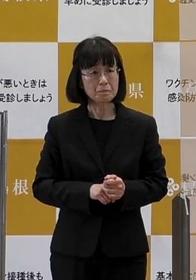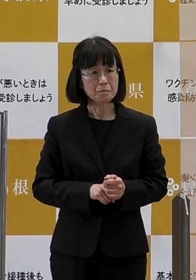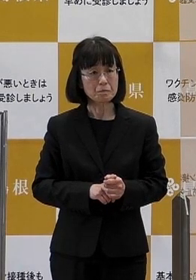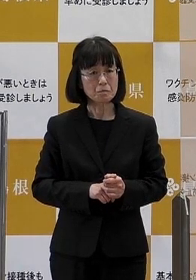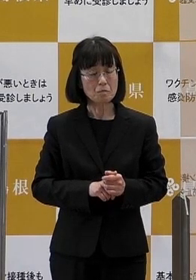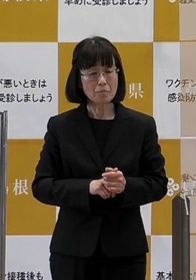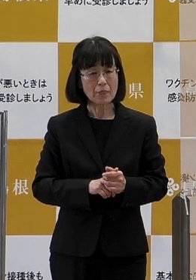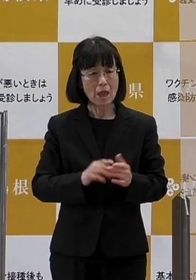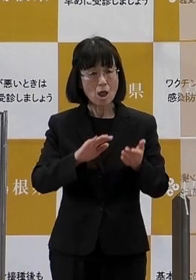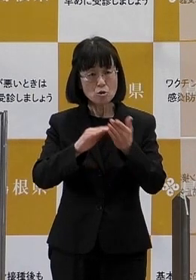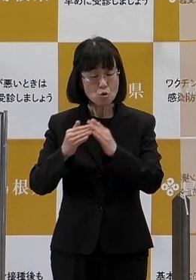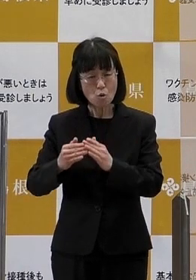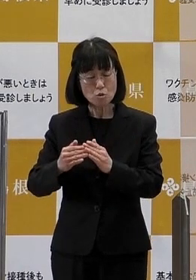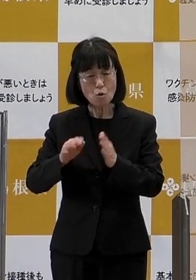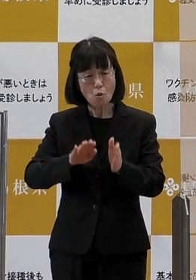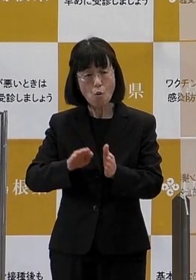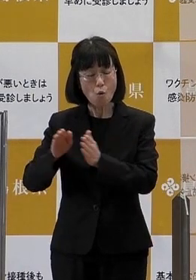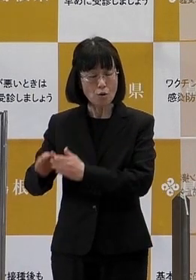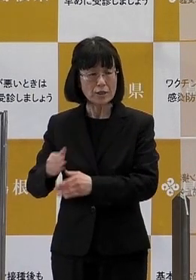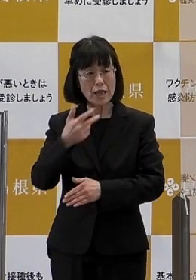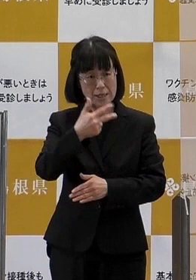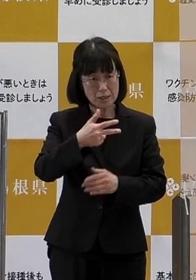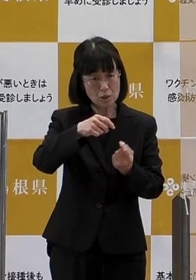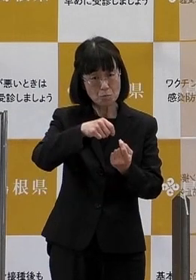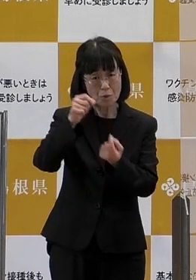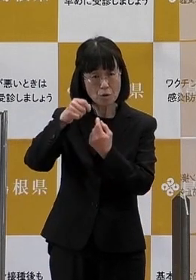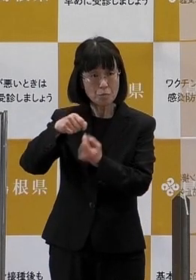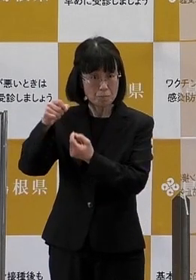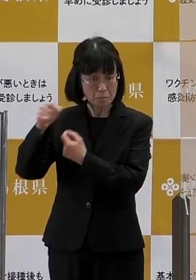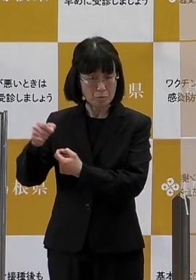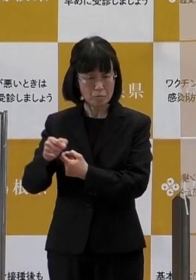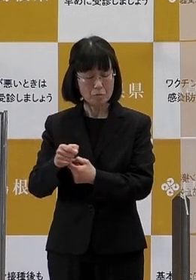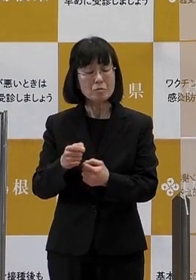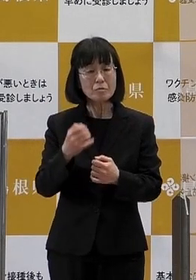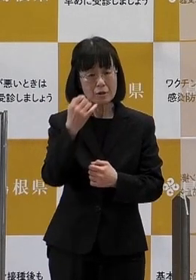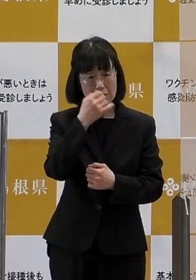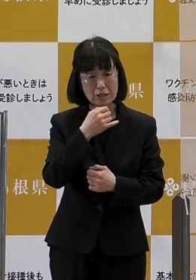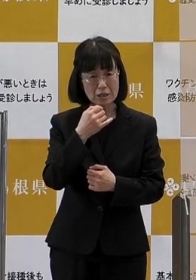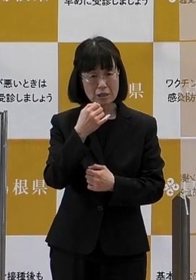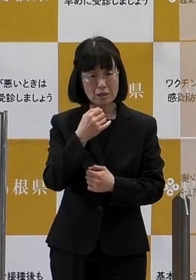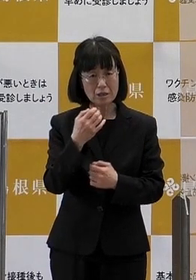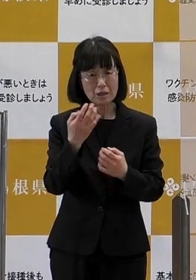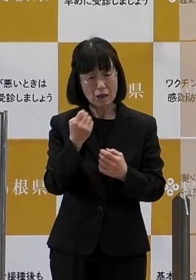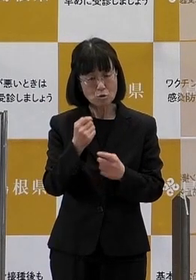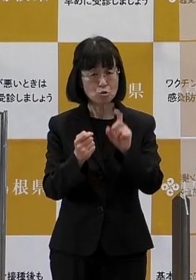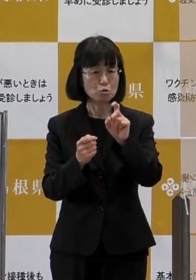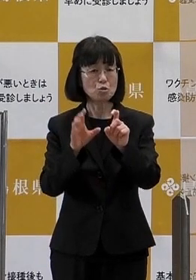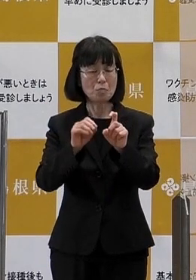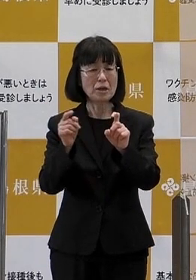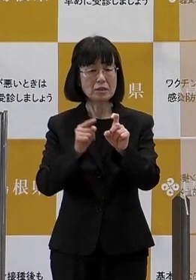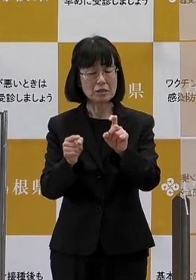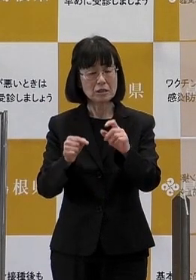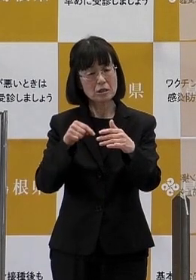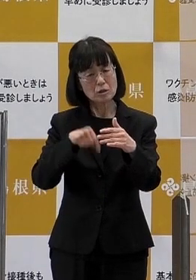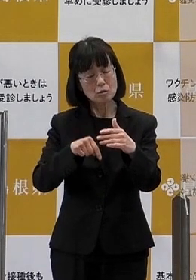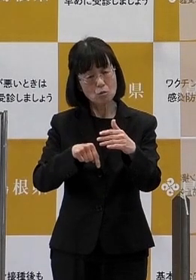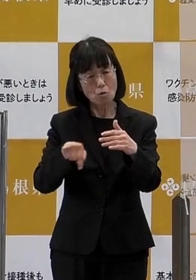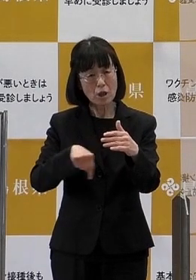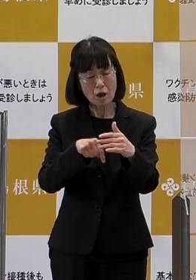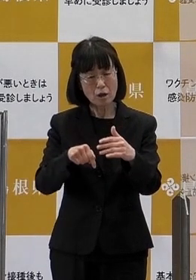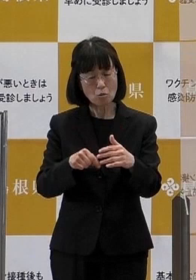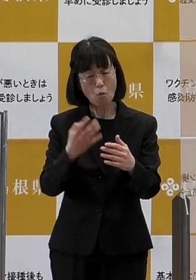ちょっと町村を除きまして、まあ、市をピックアップした人口10万人当たりの、年明けからの推移でありますけれども、